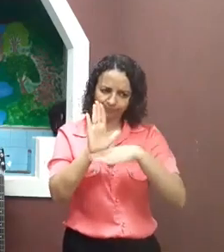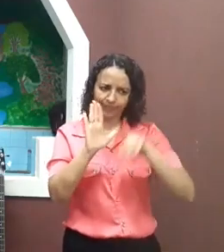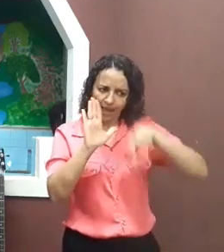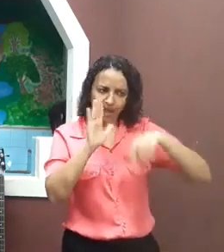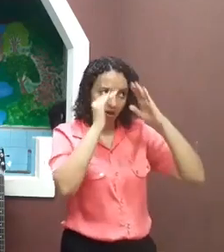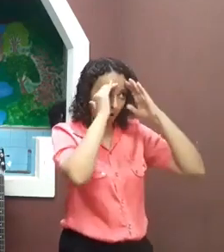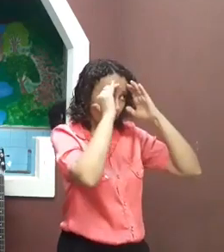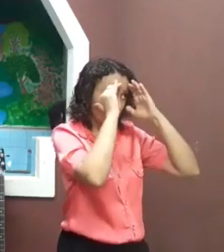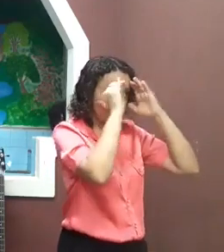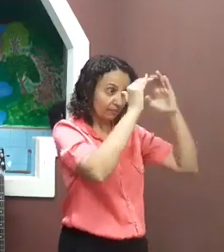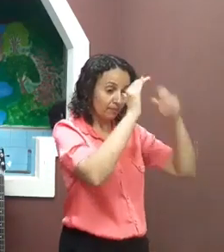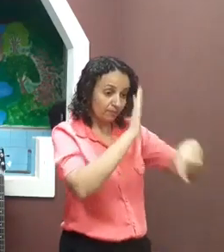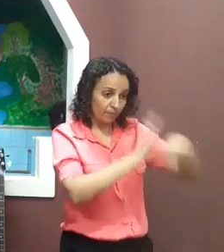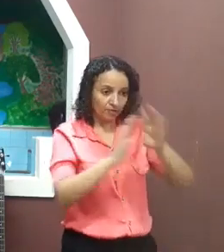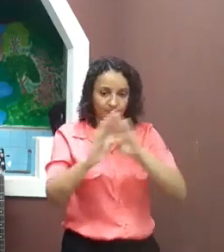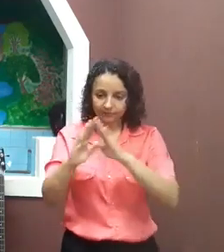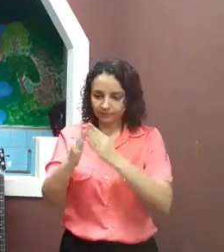de Deus.